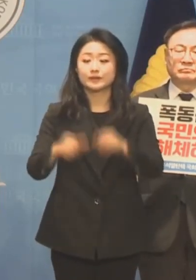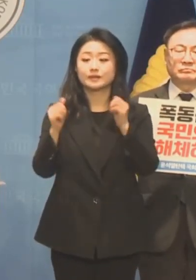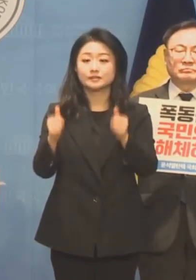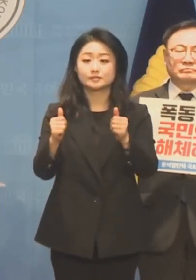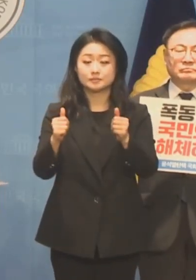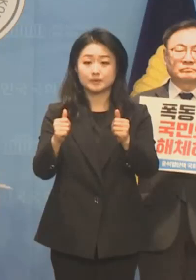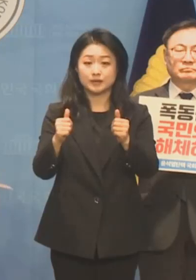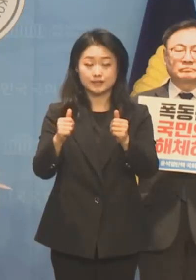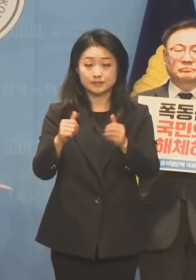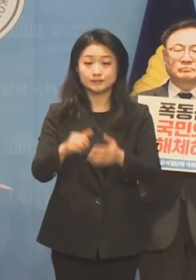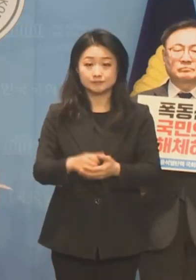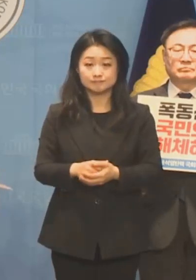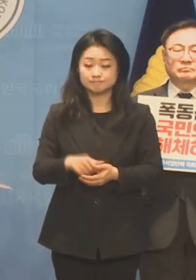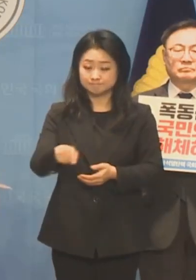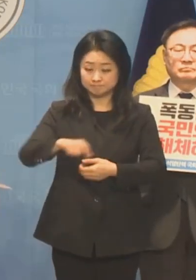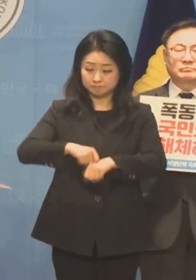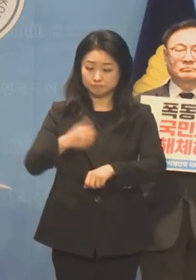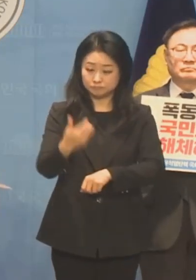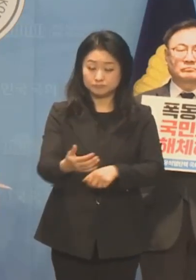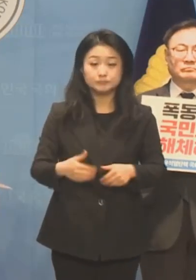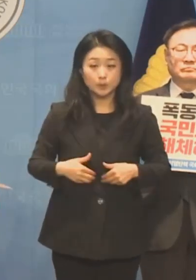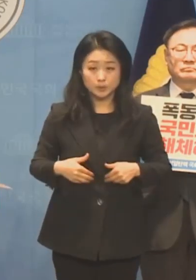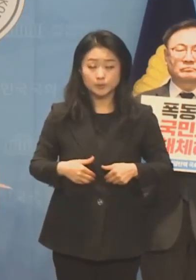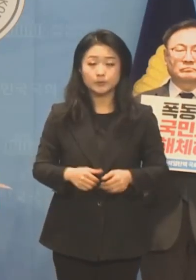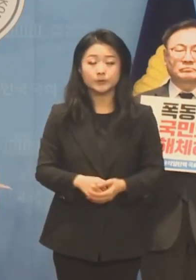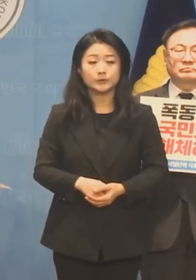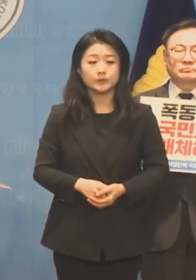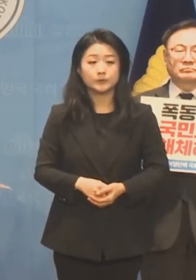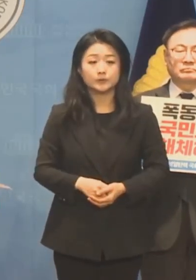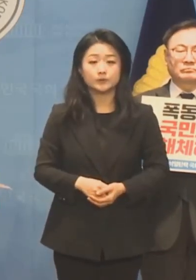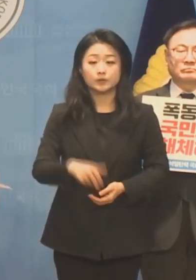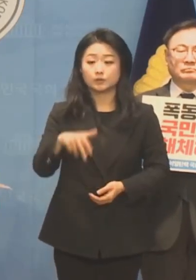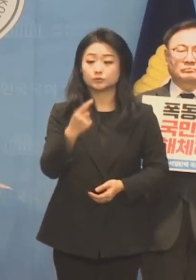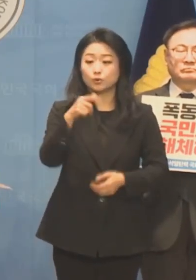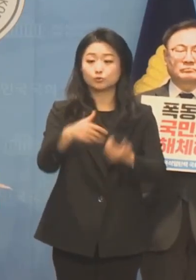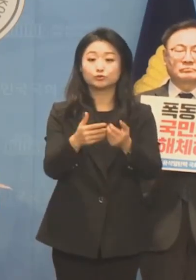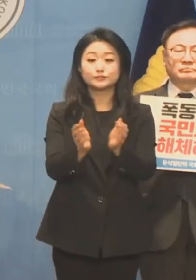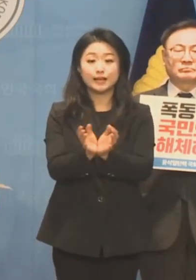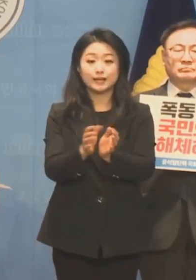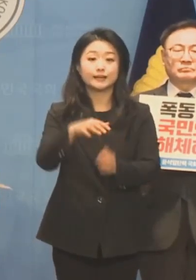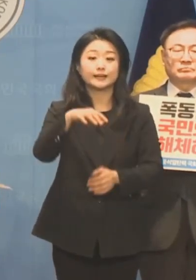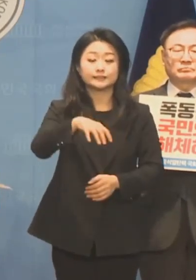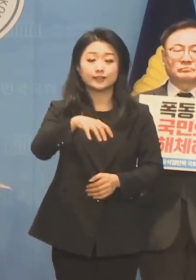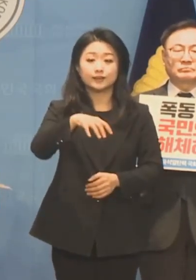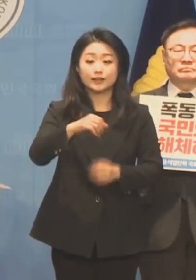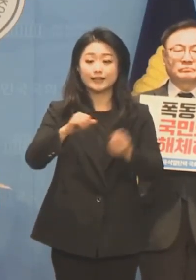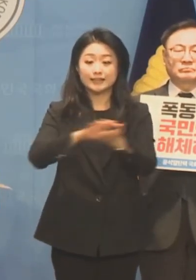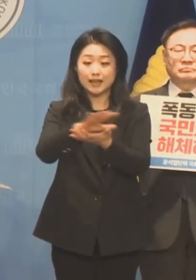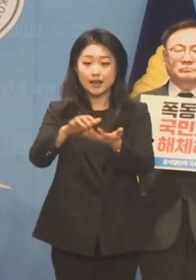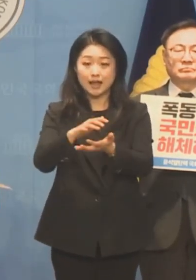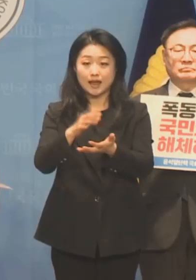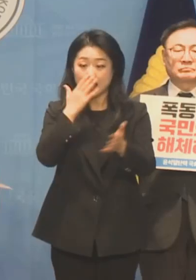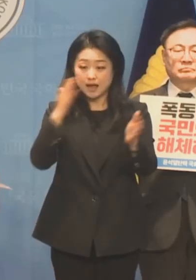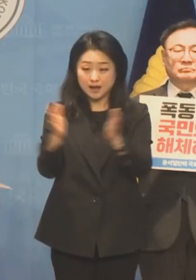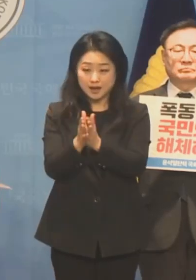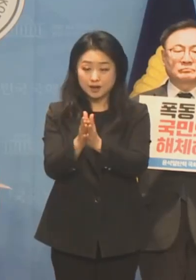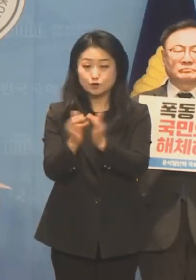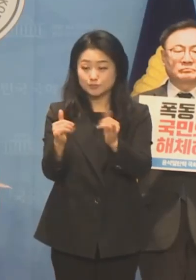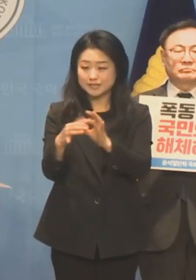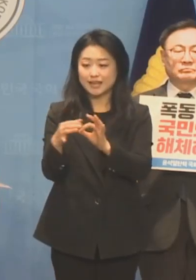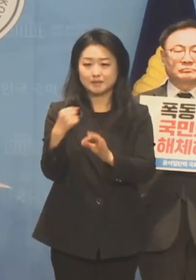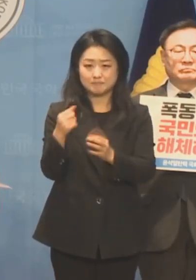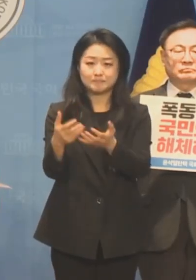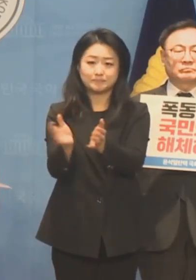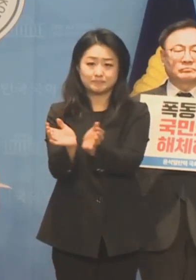법적으로 처벌할 건 분명히 처벌해야 된다고 생각이 되고요. 우리 조국혁신당은 일찌감치 내란에 동조한